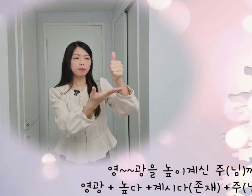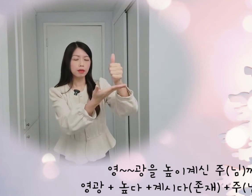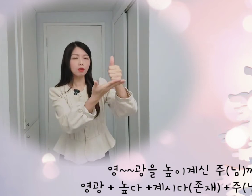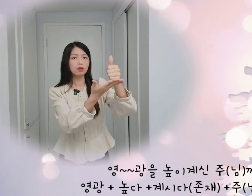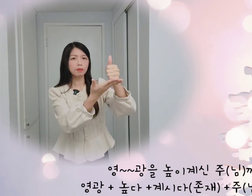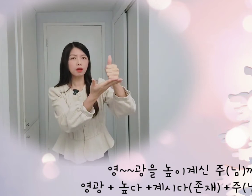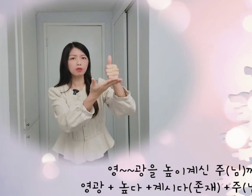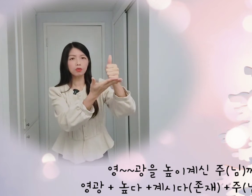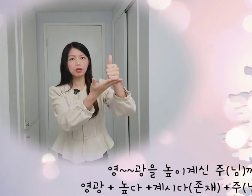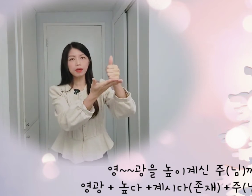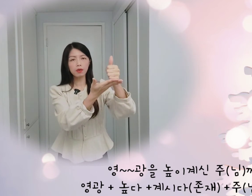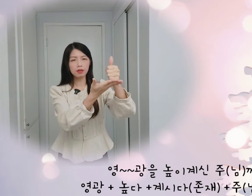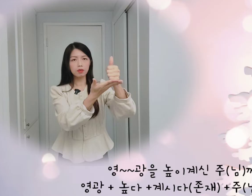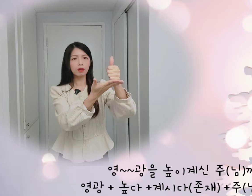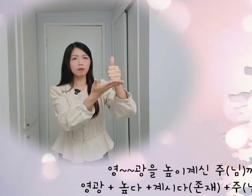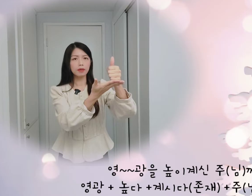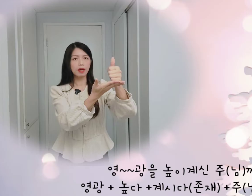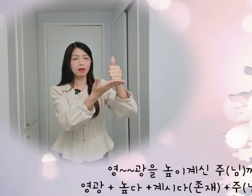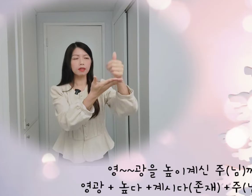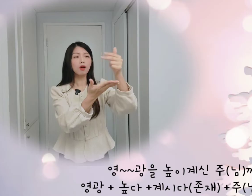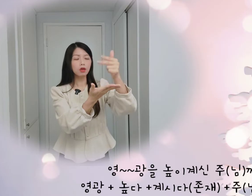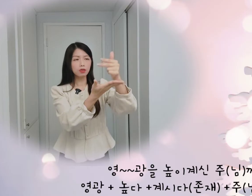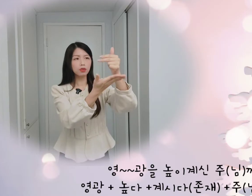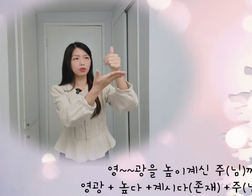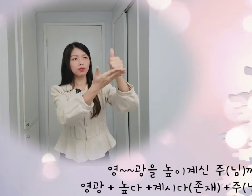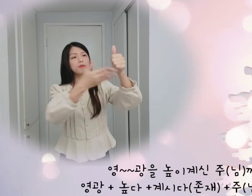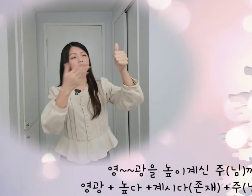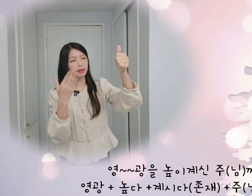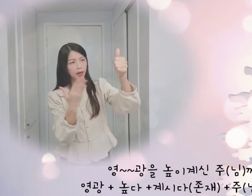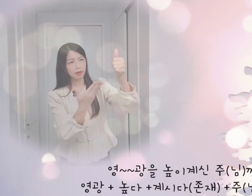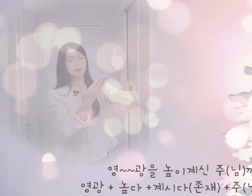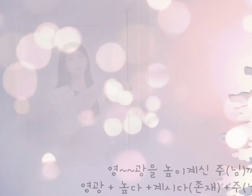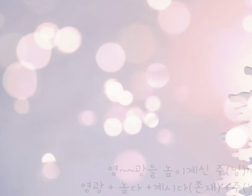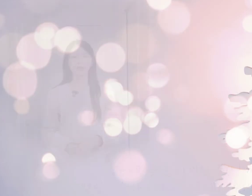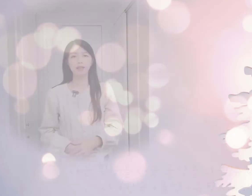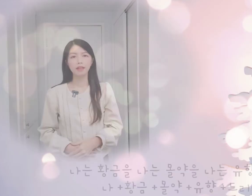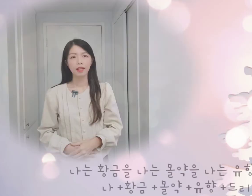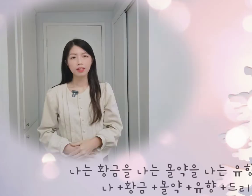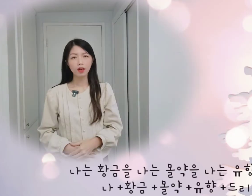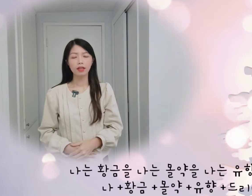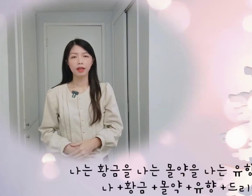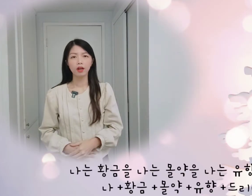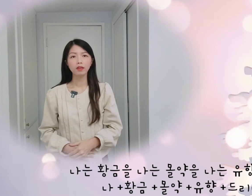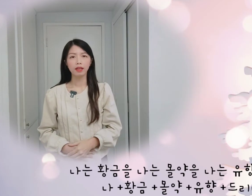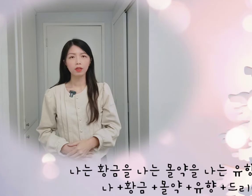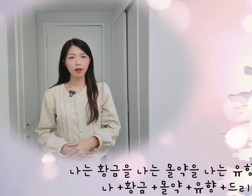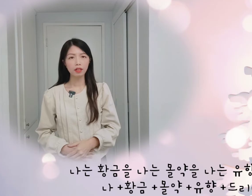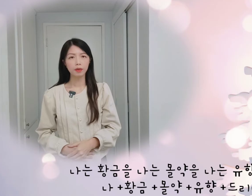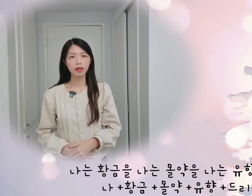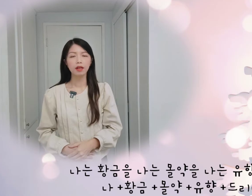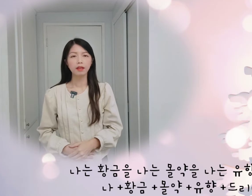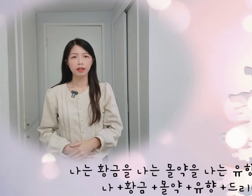수어에 받쳐주시면 주님이라고 하는 뜻의 수어가 됩니다. 그래서 주님께. 네, 2절 해드릴게요.